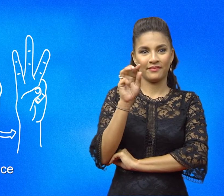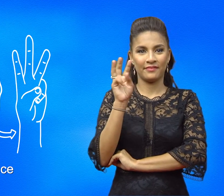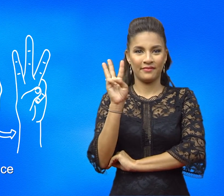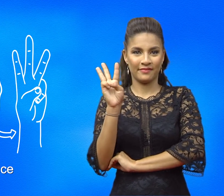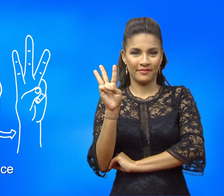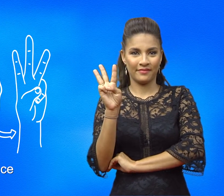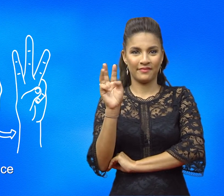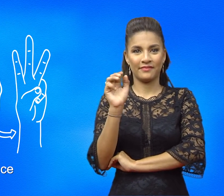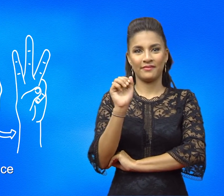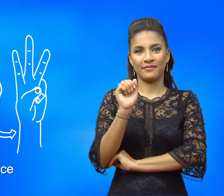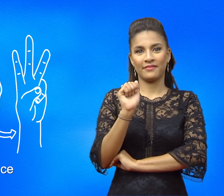13